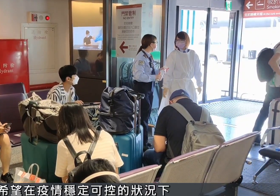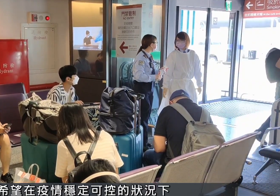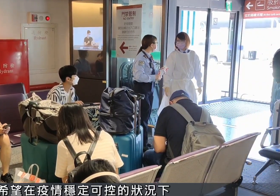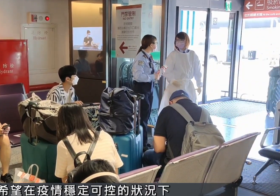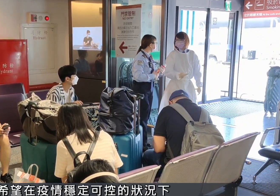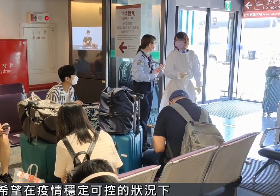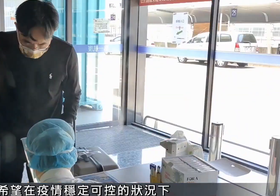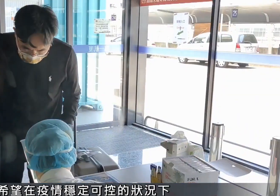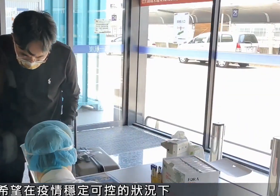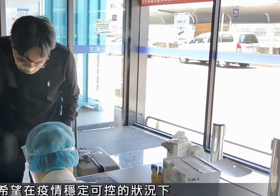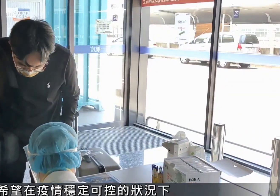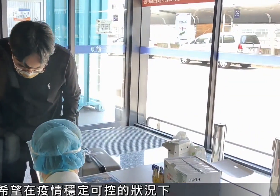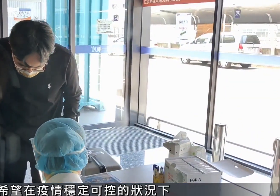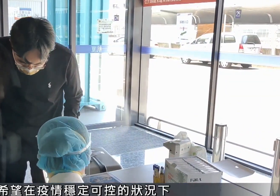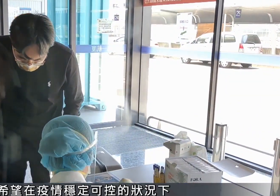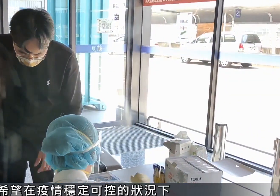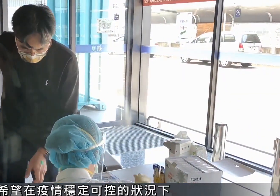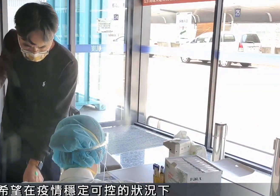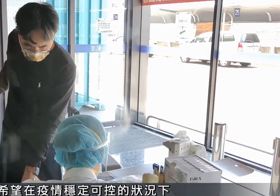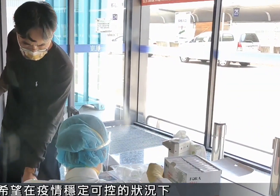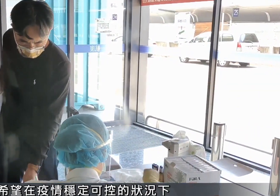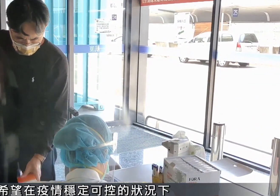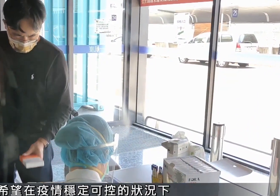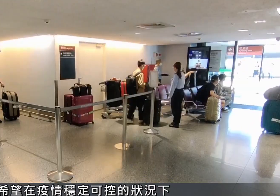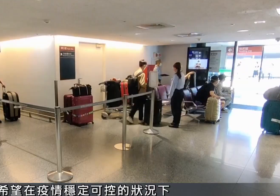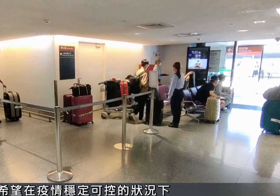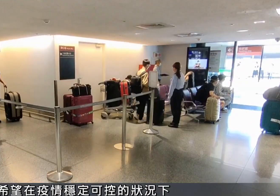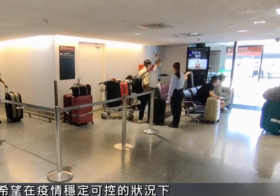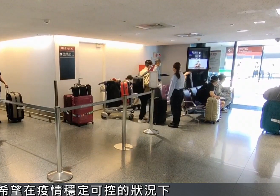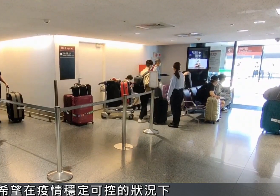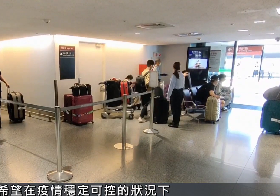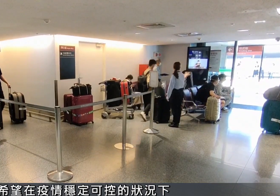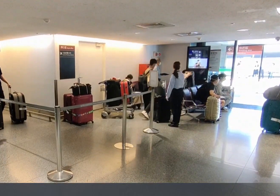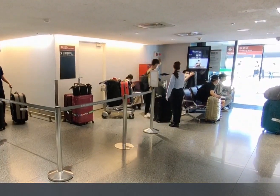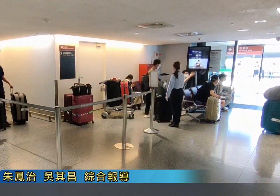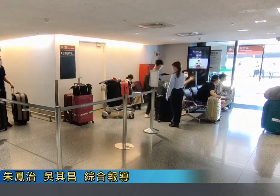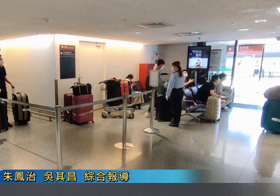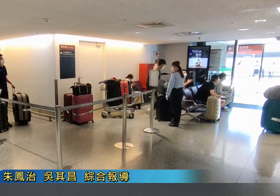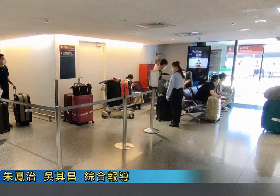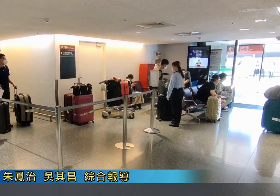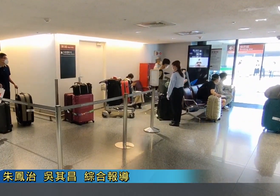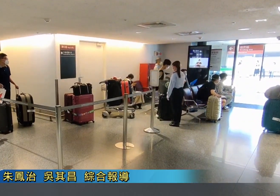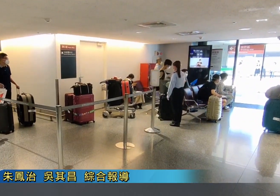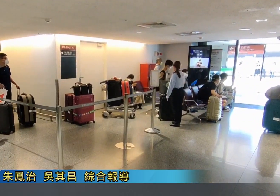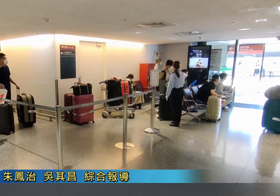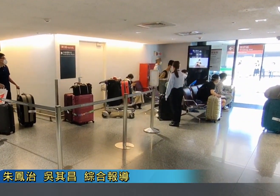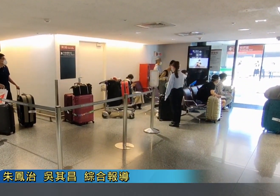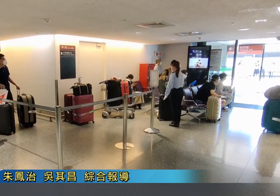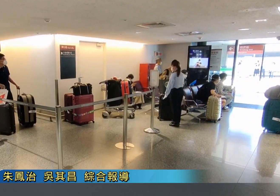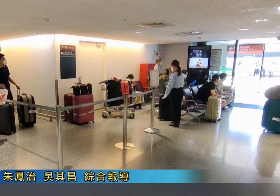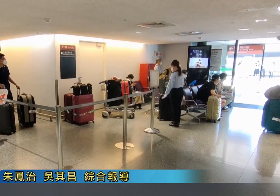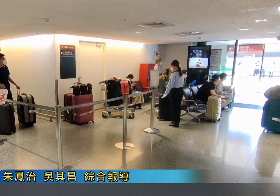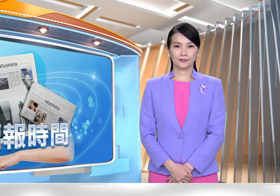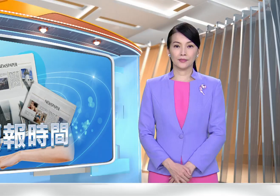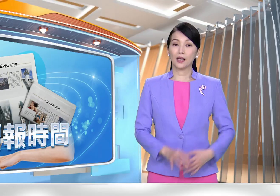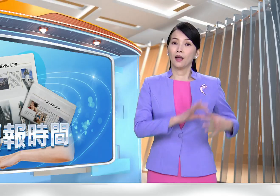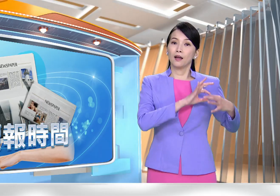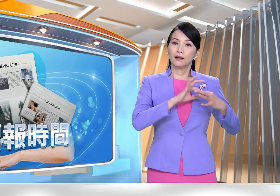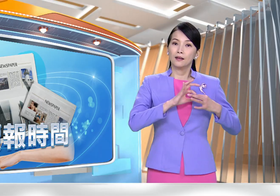定可控的状况下，国内步入正常的生活。记者朱凤珠、吴其昌综合报道。 来关